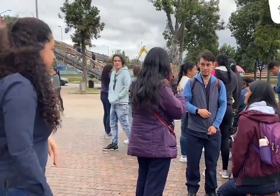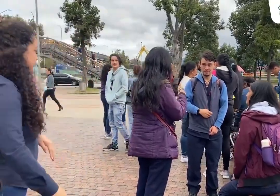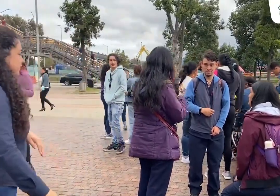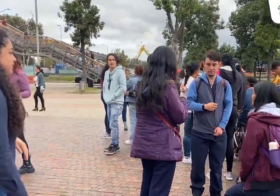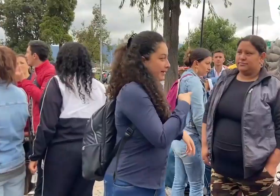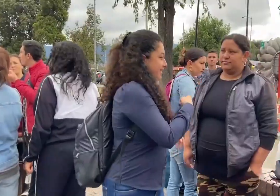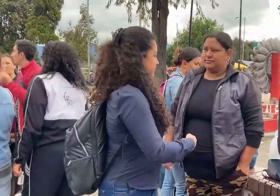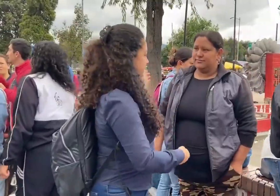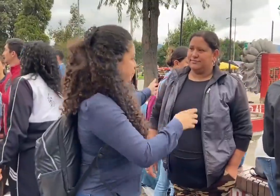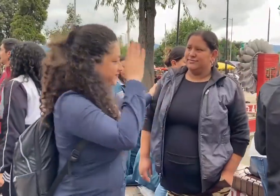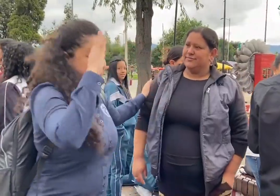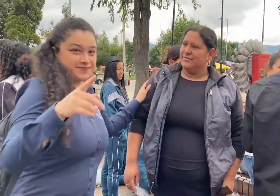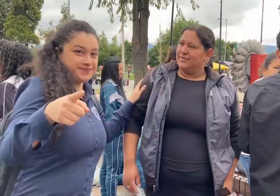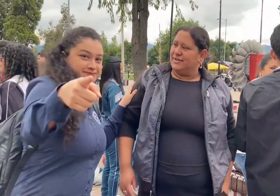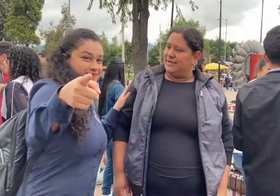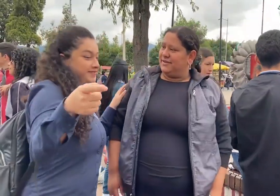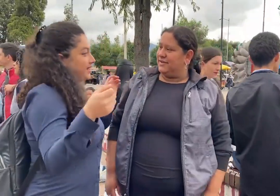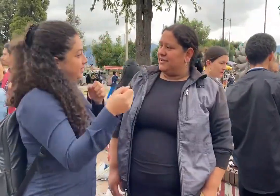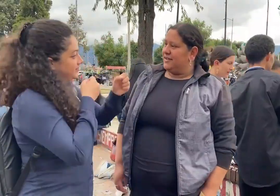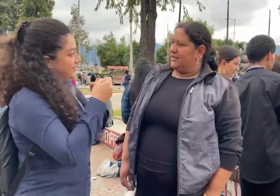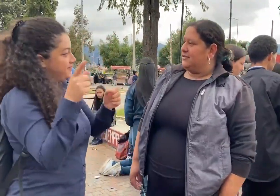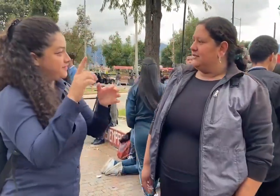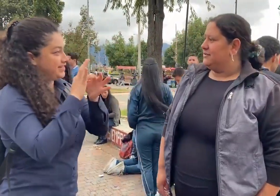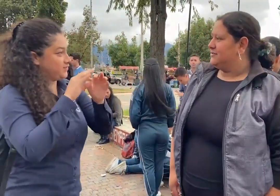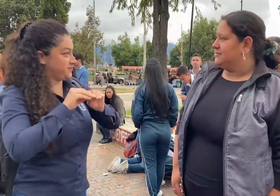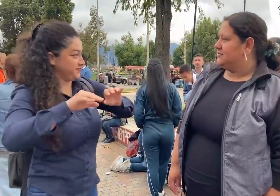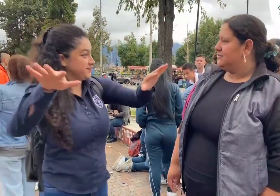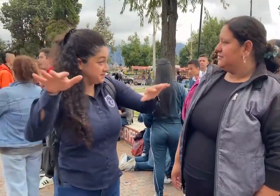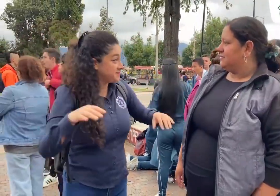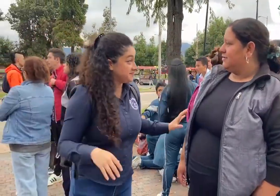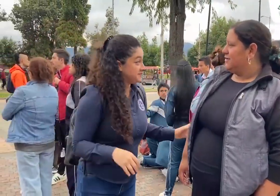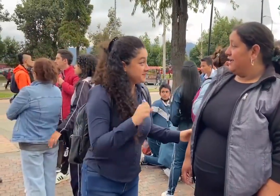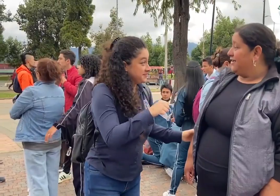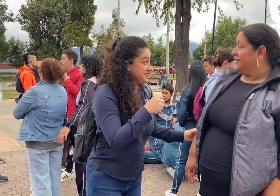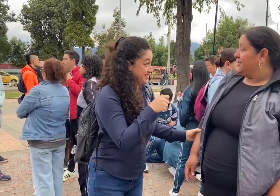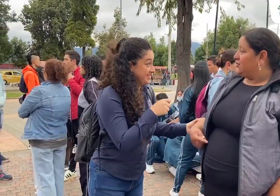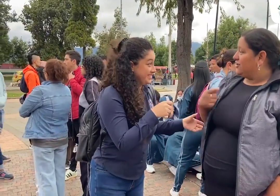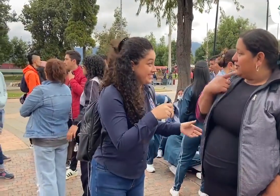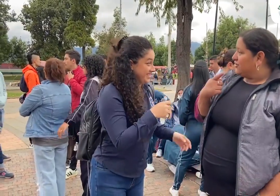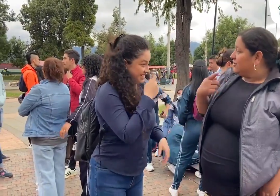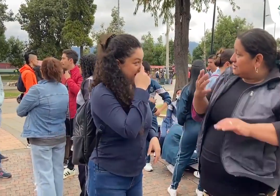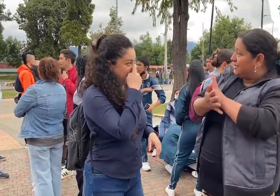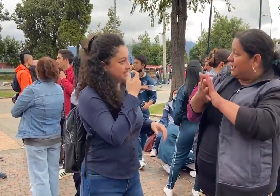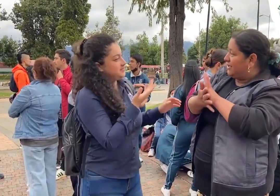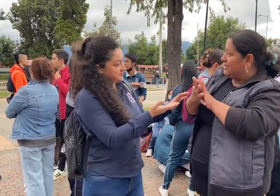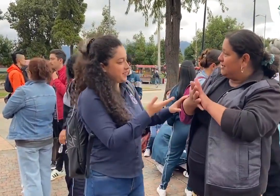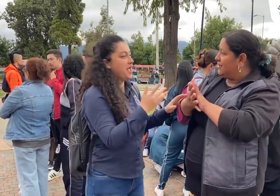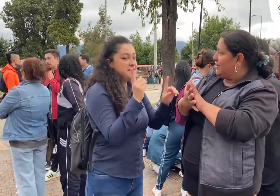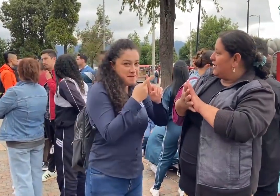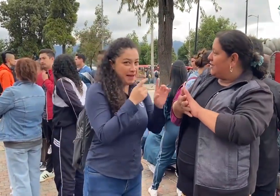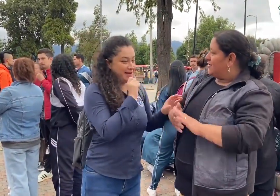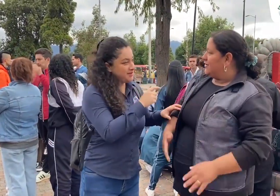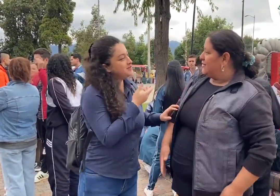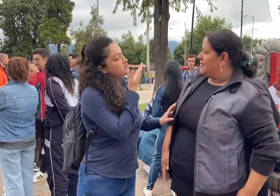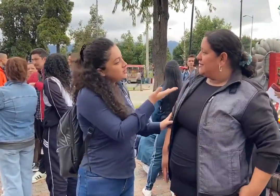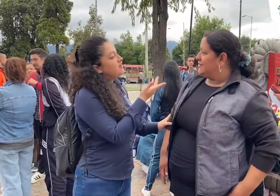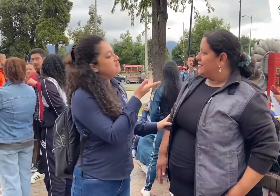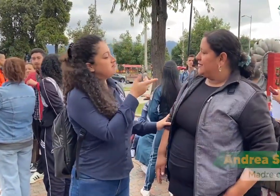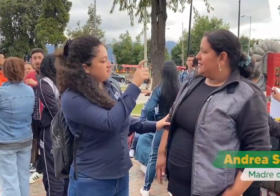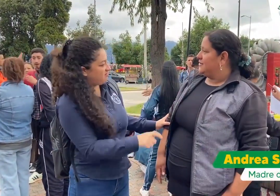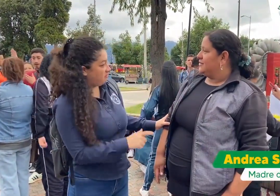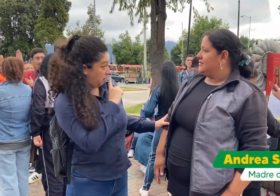pequeñas entrevistas. Acompáñenme. Hola, estamos desde FENASCOL transmitiendo esta entrevista. ¿Nos permites hacerte unas preguntas?